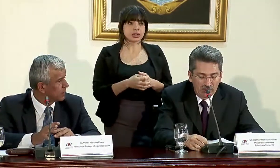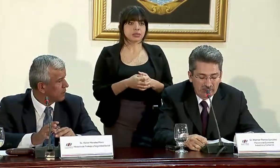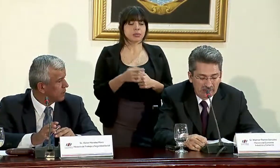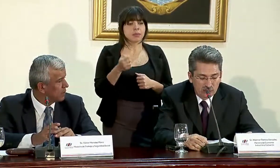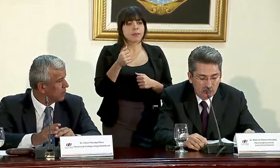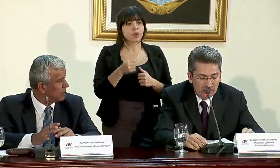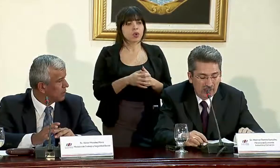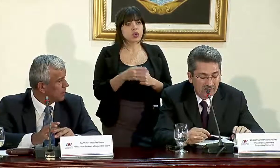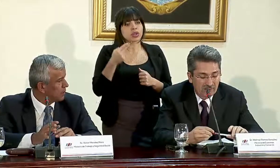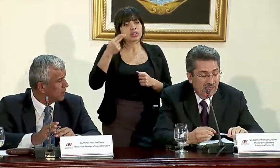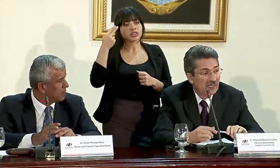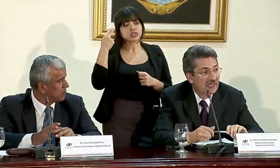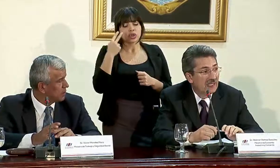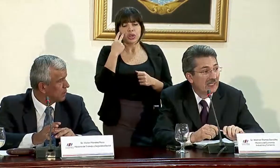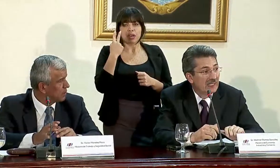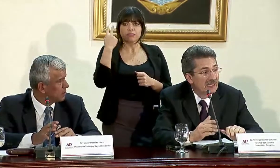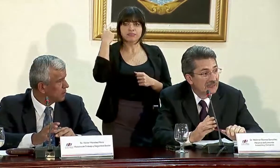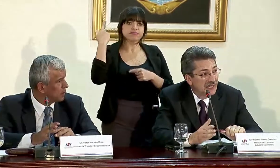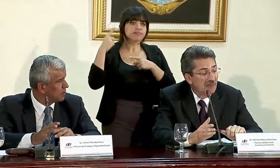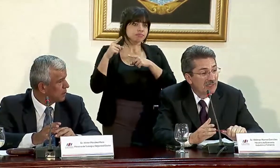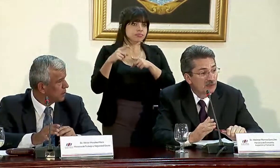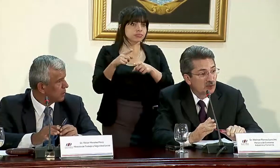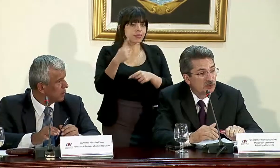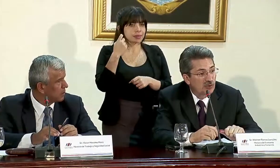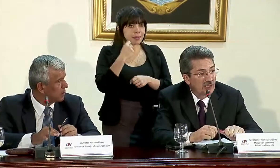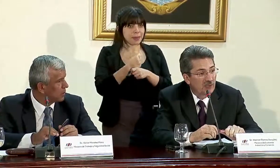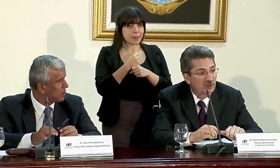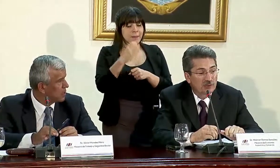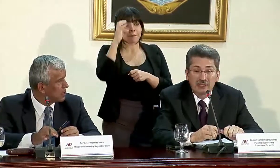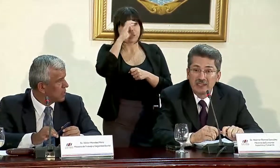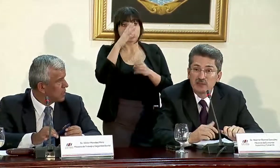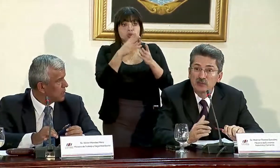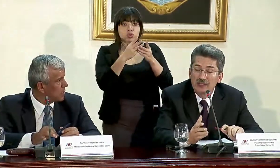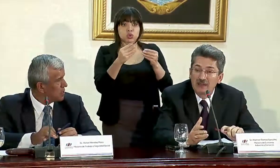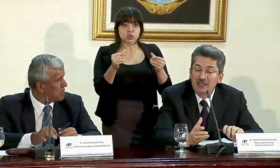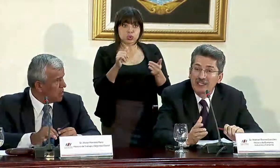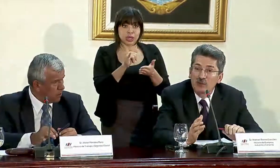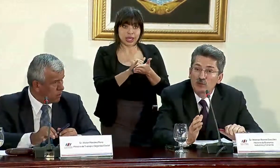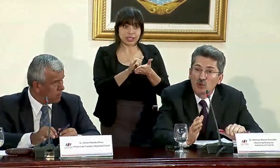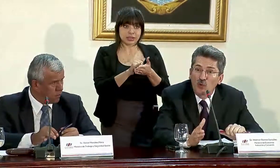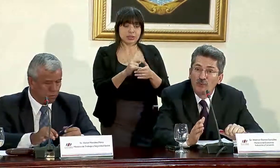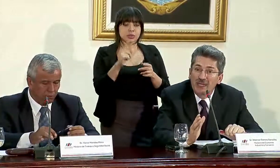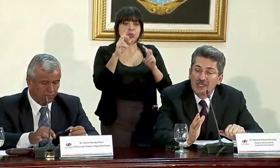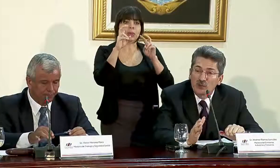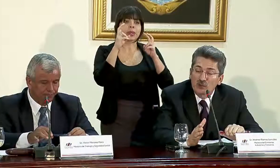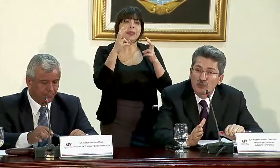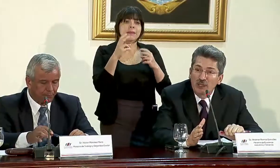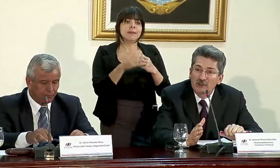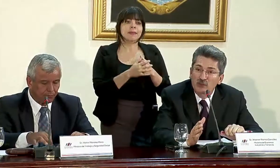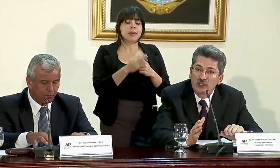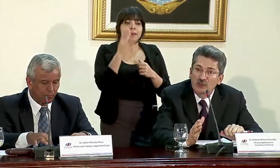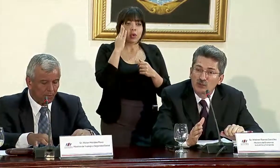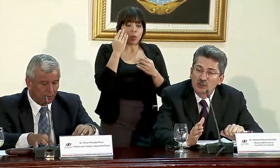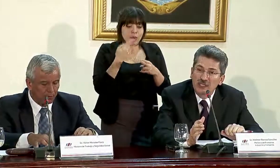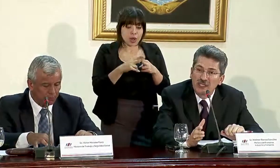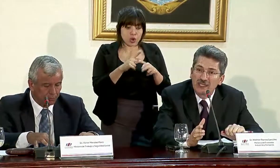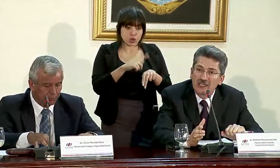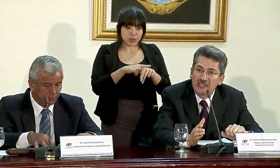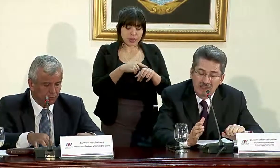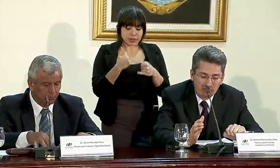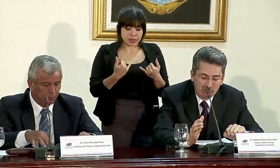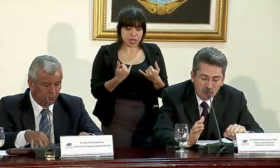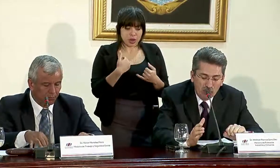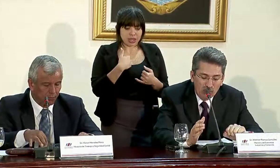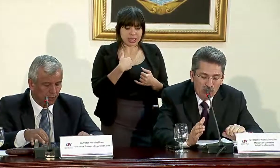un poco de historia. El tema de solucionarlo es un tema que nos ocupa en el corto plazo y que nos